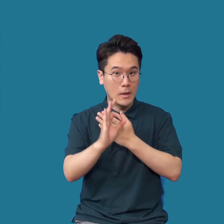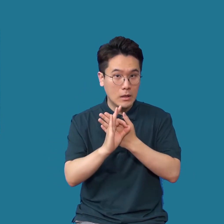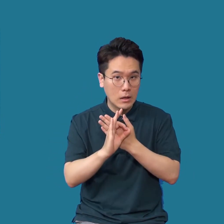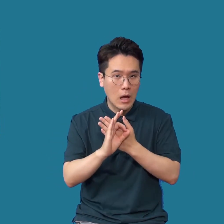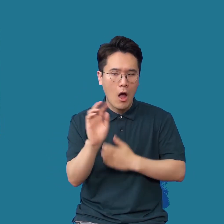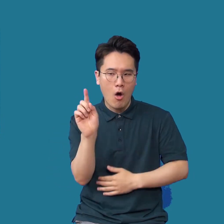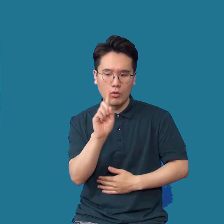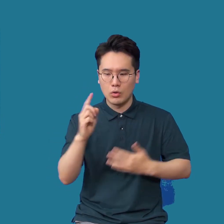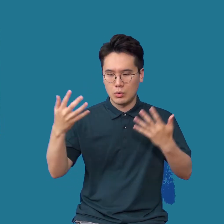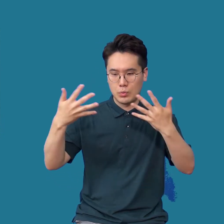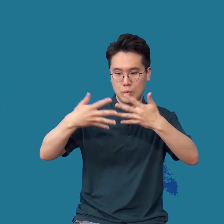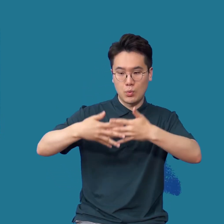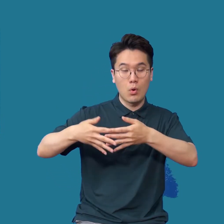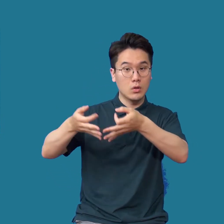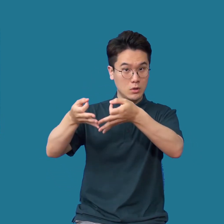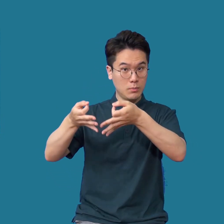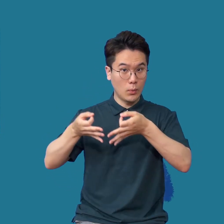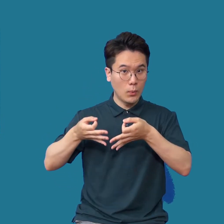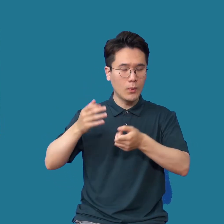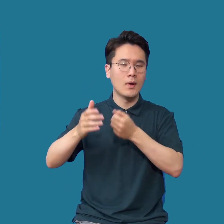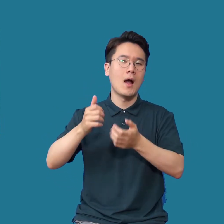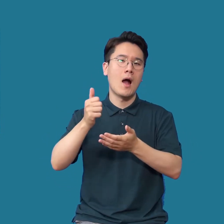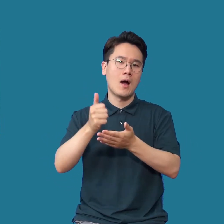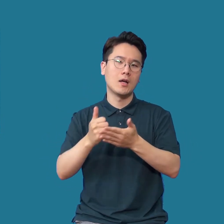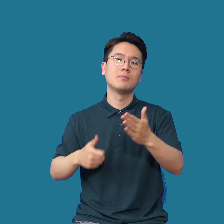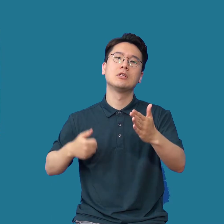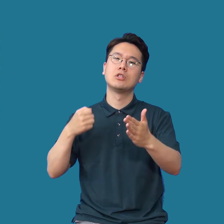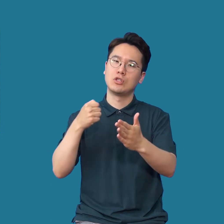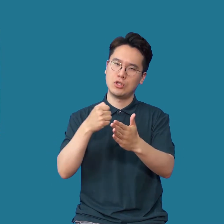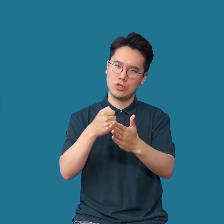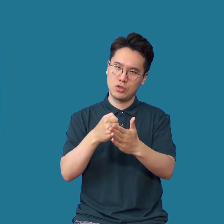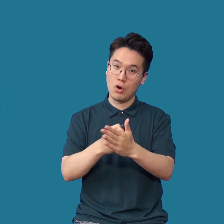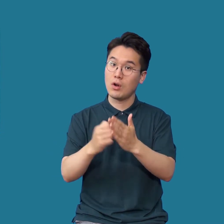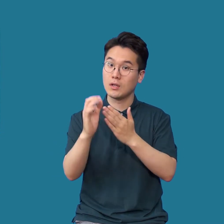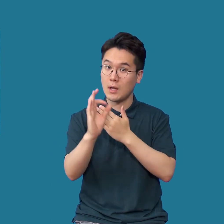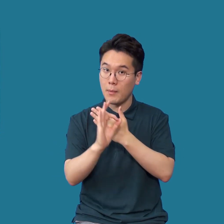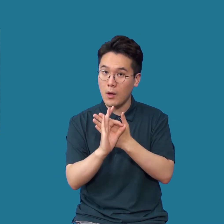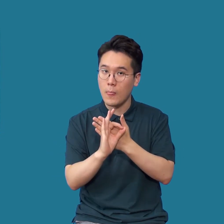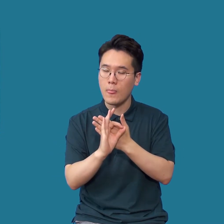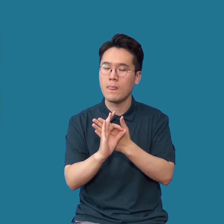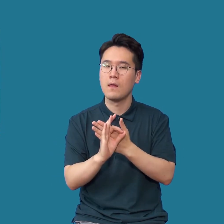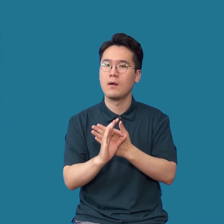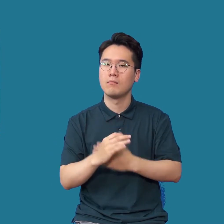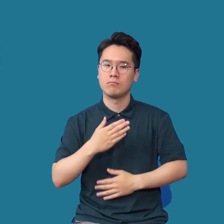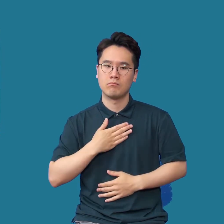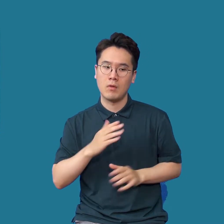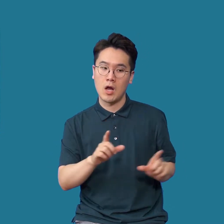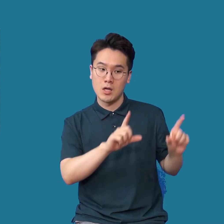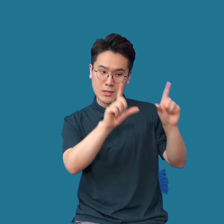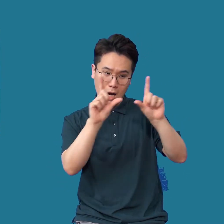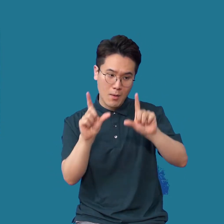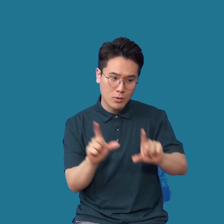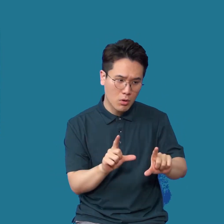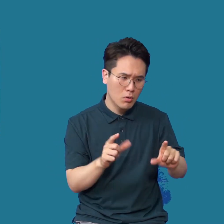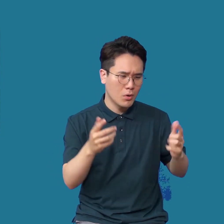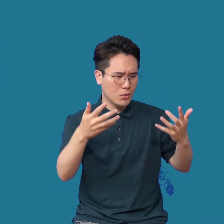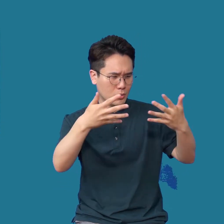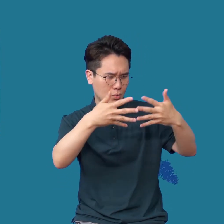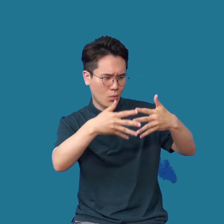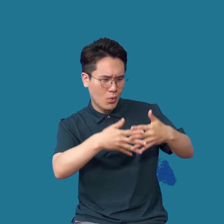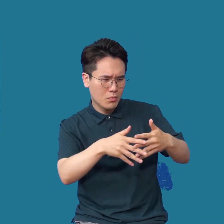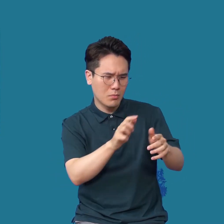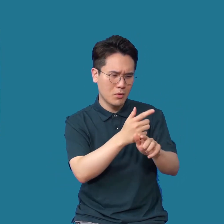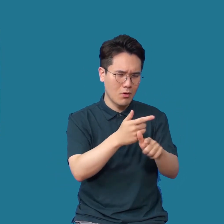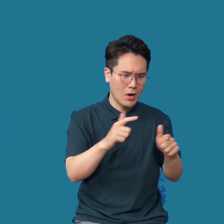보고 하나님이 예정하셨다면, 내가 살아가면서 그 조건이 조금 달라지면 그러면